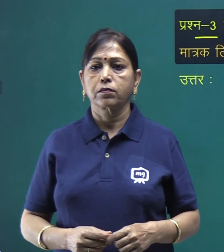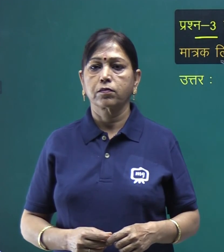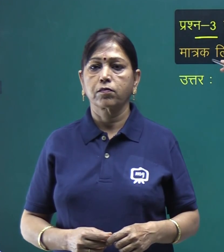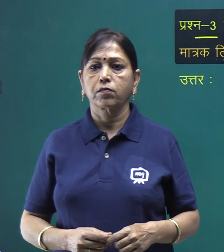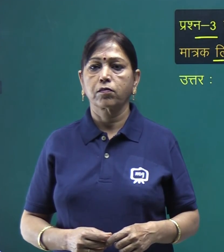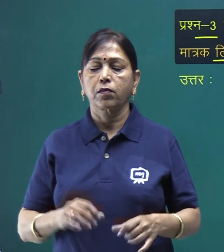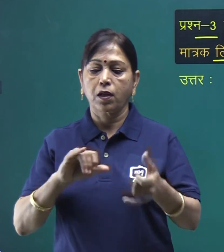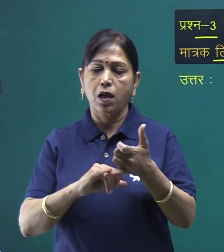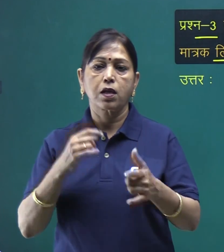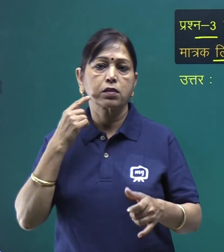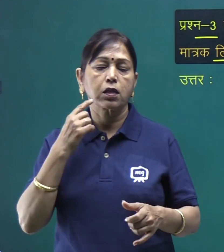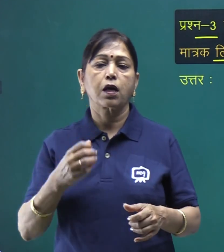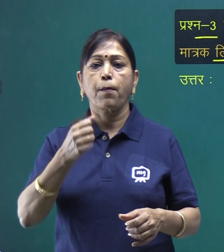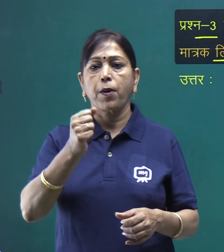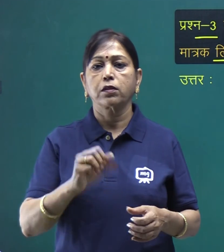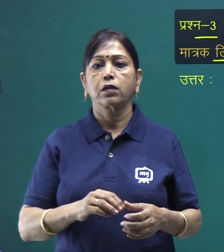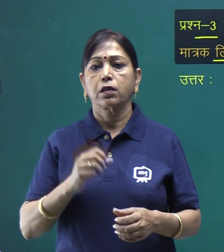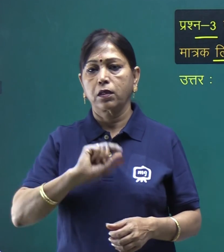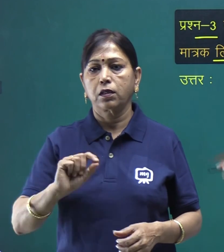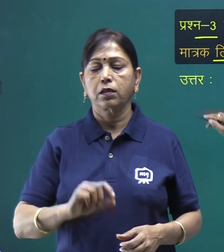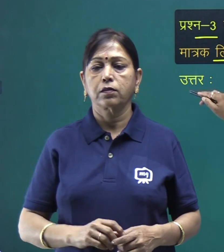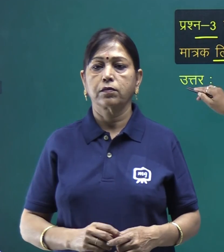एसआई मात्रक लिखिए।